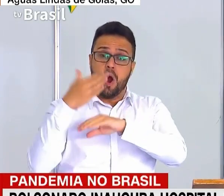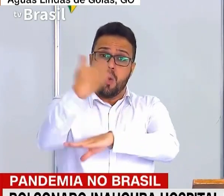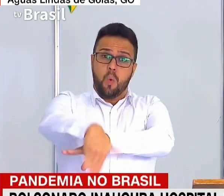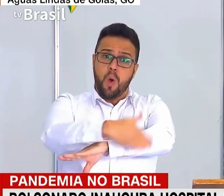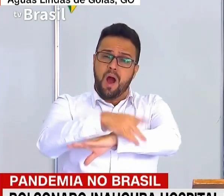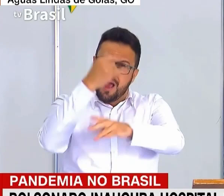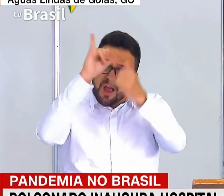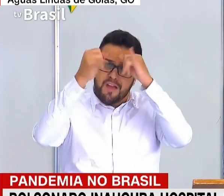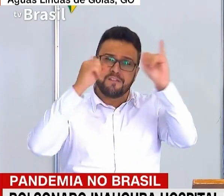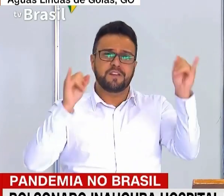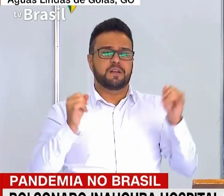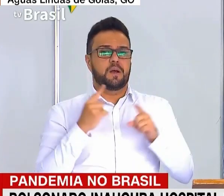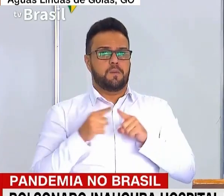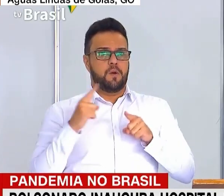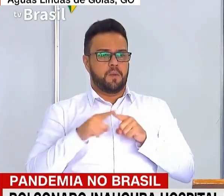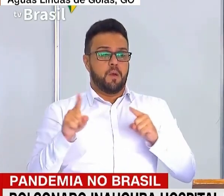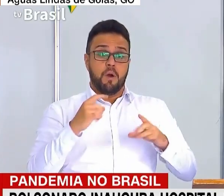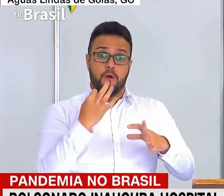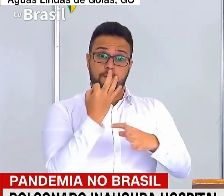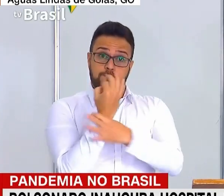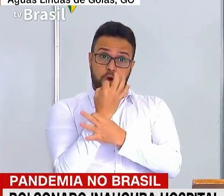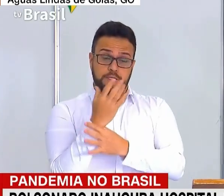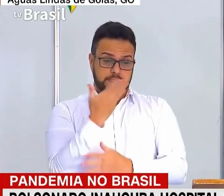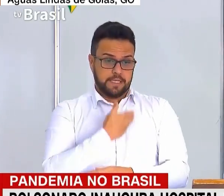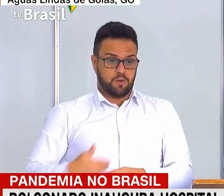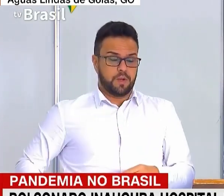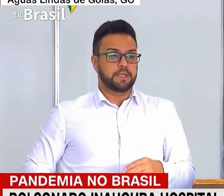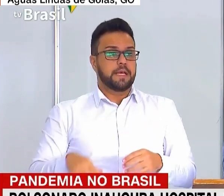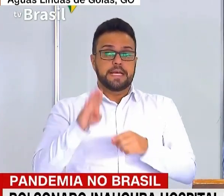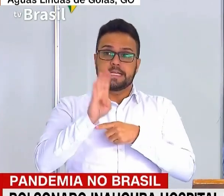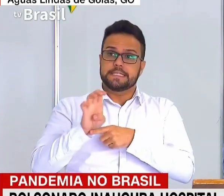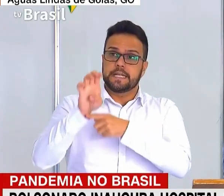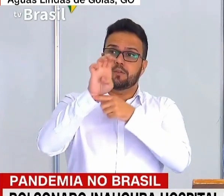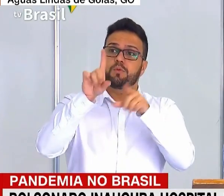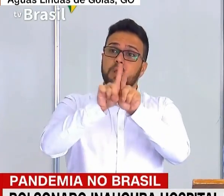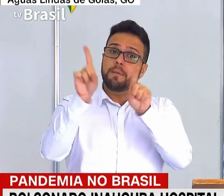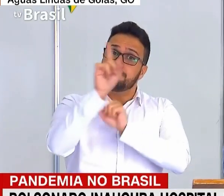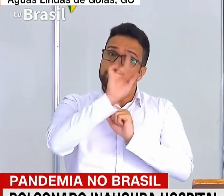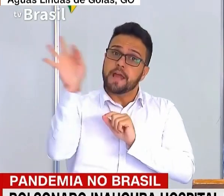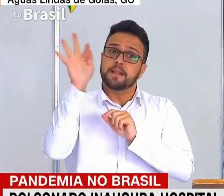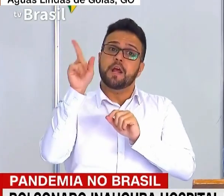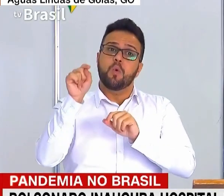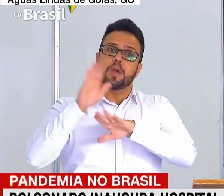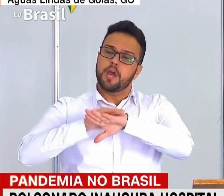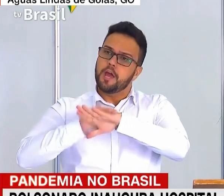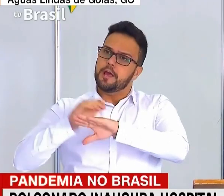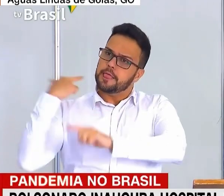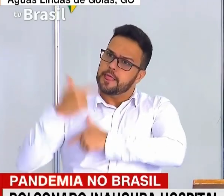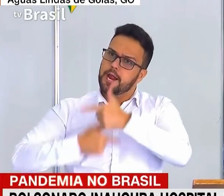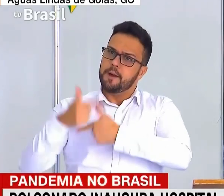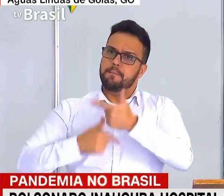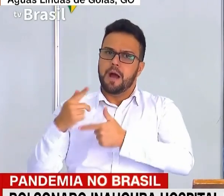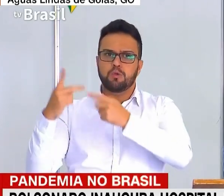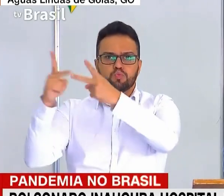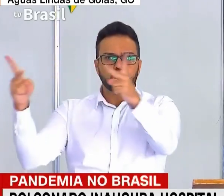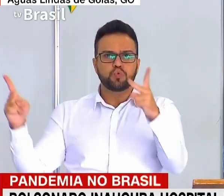possamos, a força e segurança, não só estaduais, bem como a nossa federal, faça o seu devido trabalho,